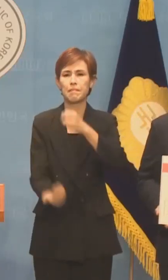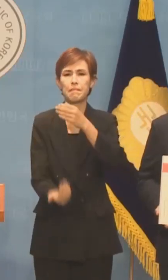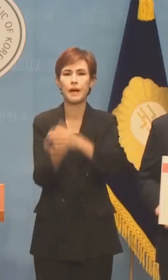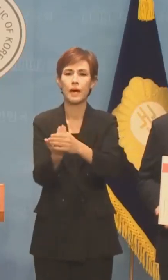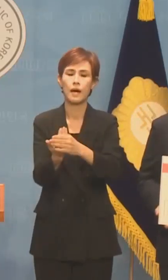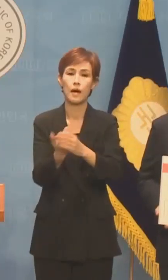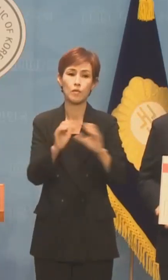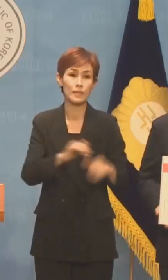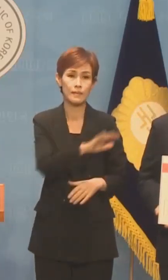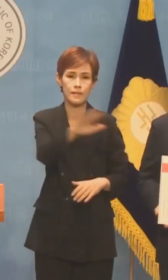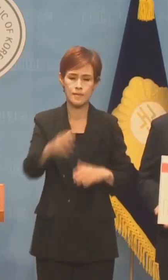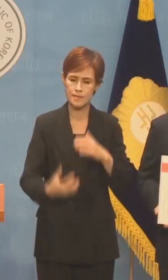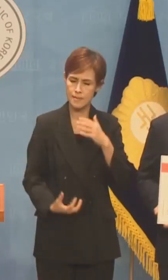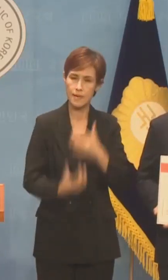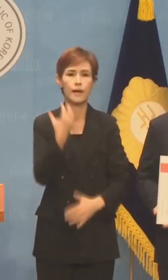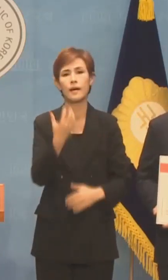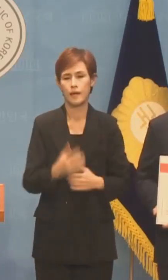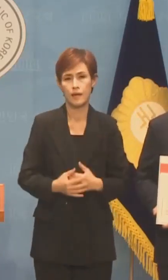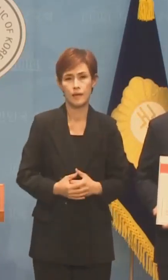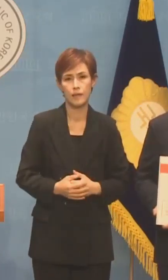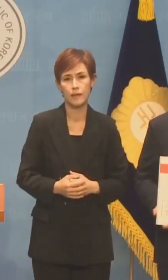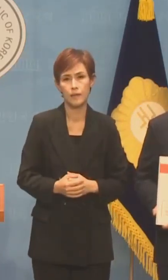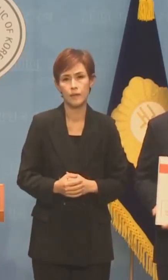국민들은 분노를 하고 있습니다.